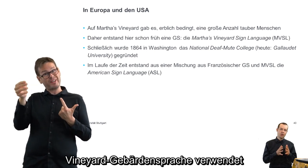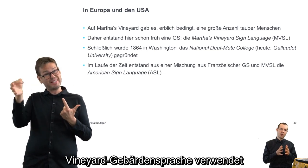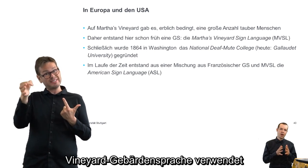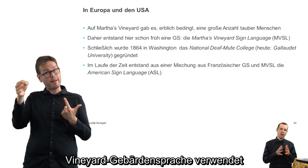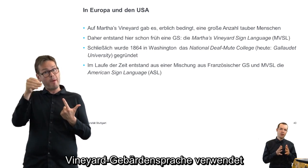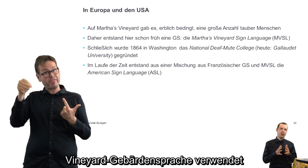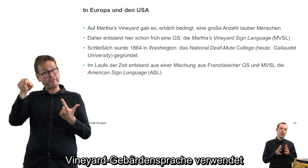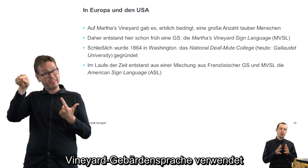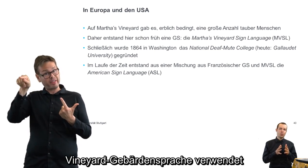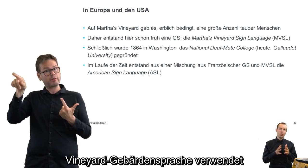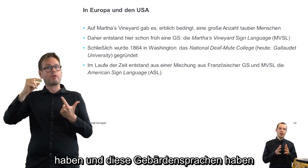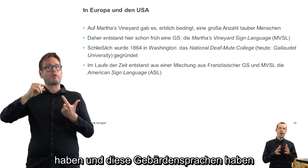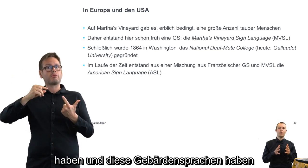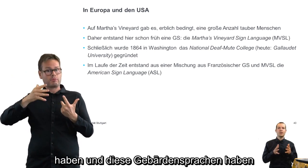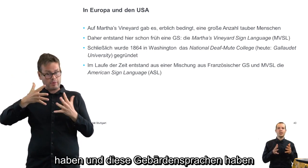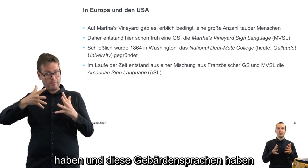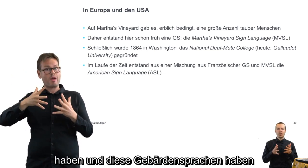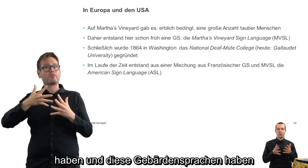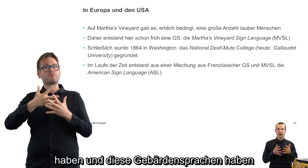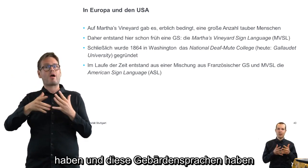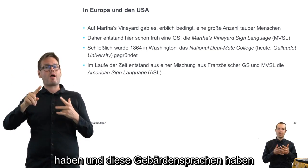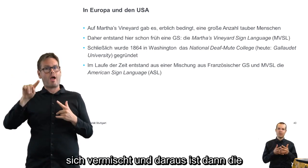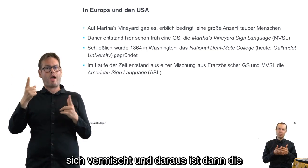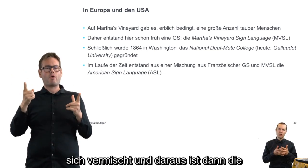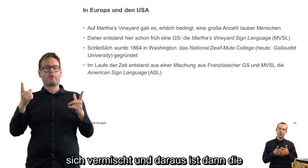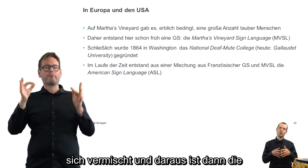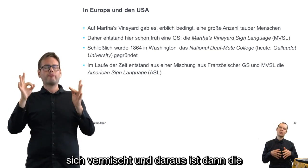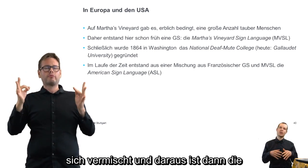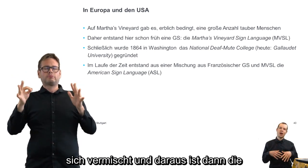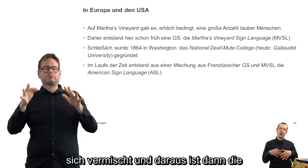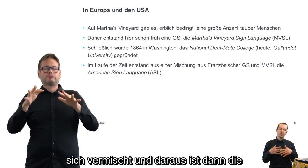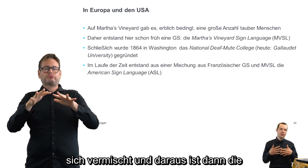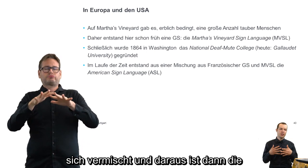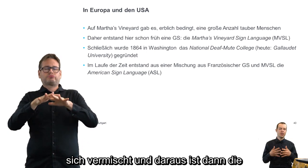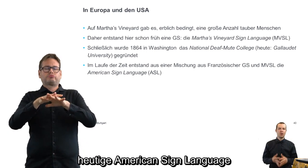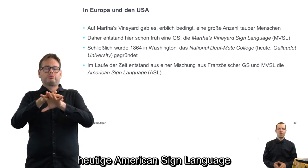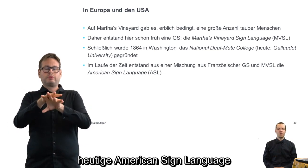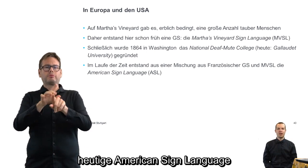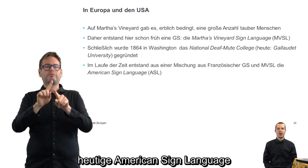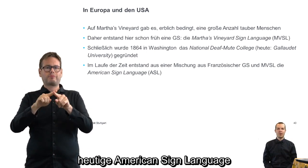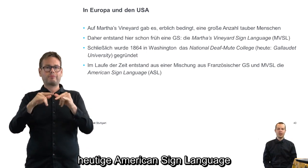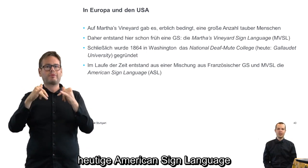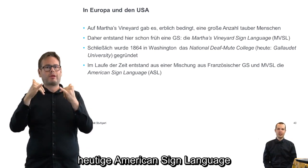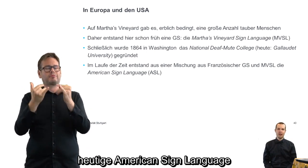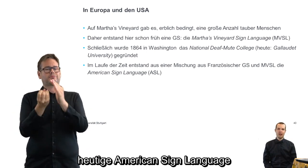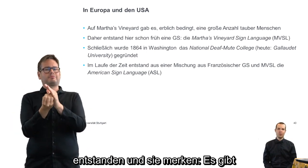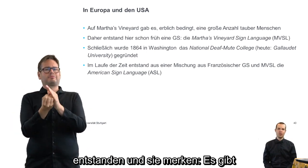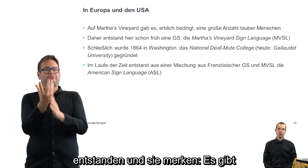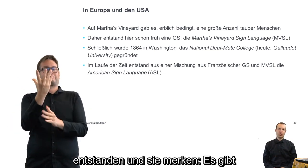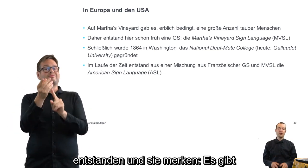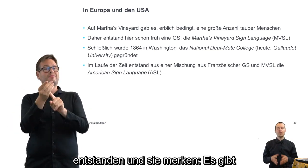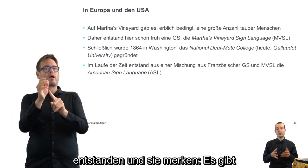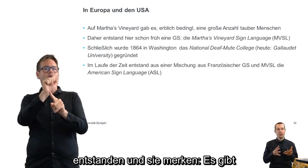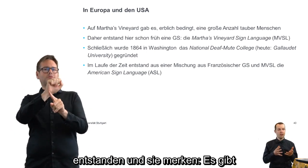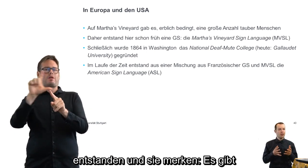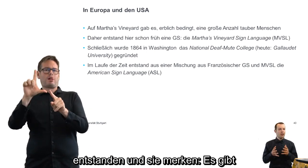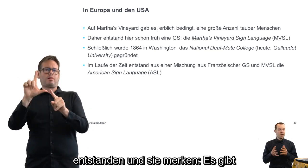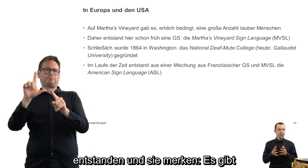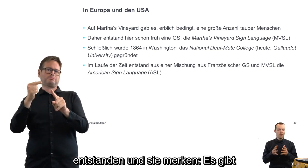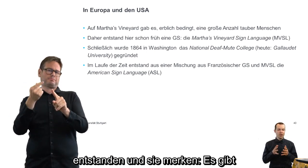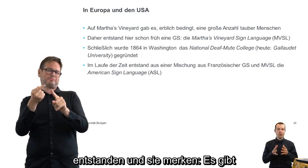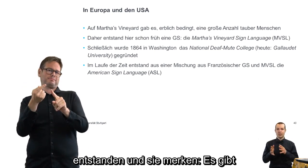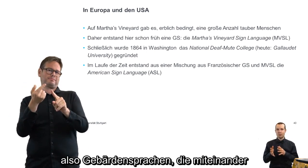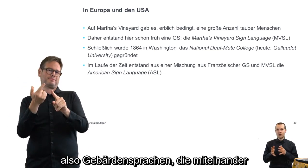Vineyard Gebärdensprache gesprochen haben. diese Gebärdensprachen haben sich vermischt. Und daraus ist dann die heutige American Sign Language entstanden. Sie